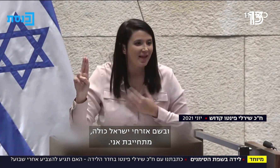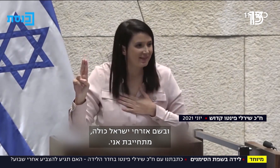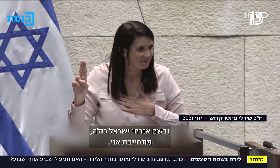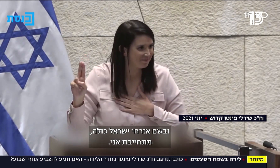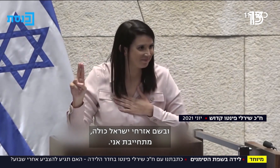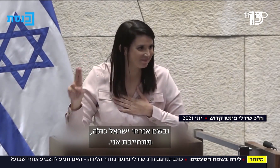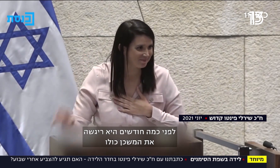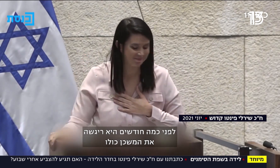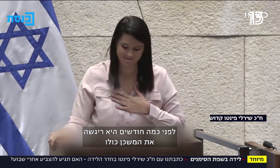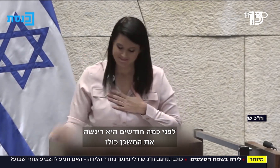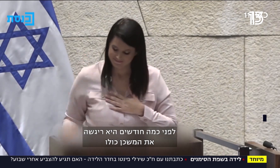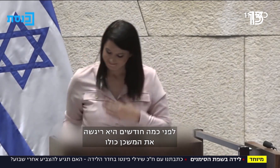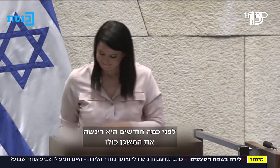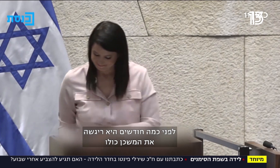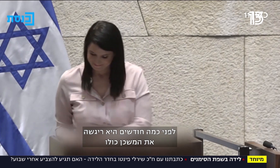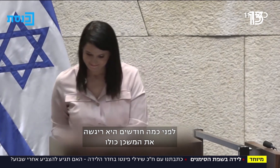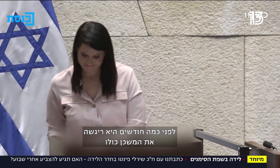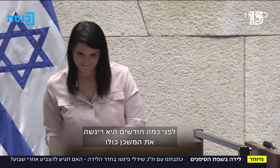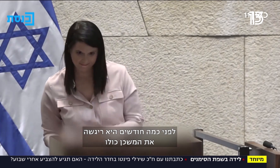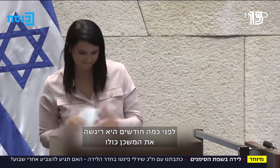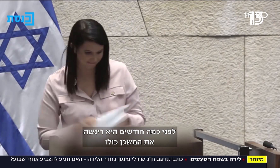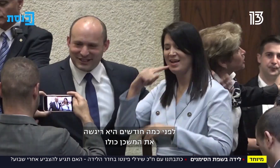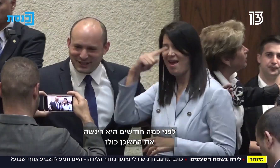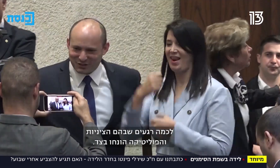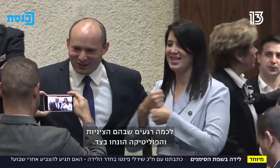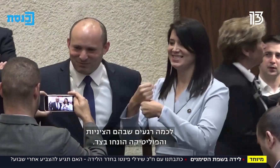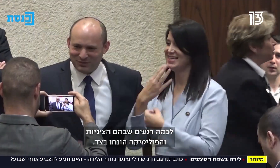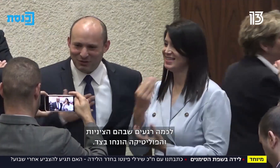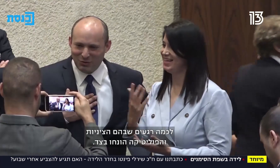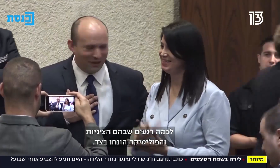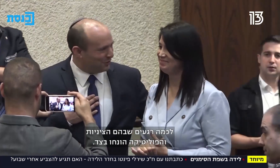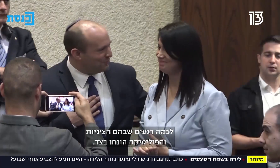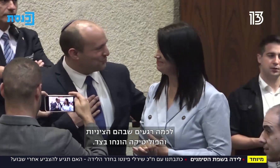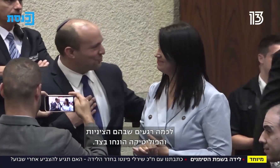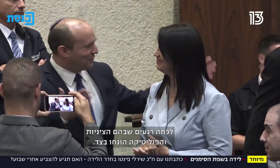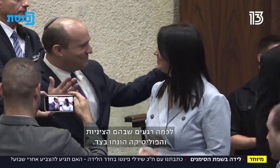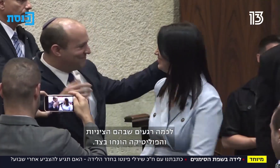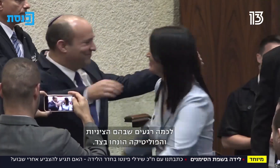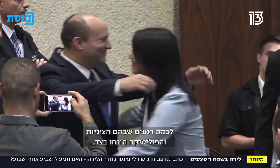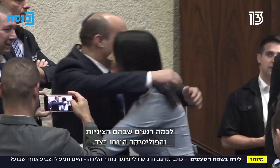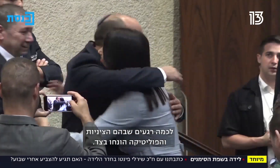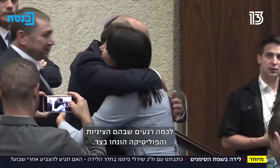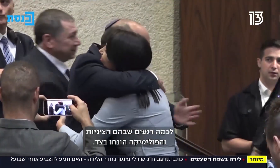מתחייבת אני. לפני כמה חודשים היא ריגשה את המשכן כולו, לכמה רגעים שבהן הציניות והפוליטיקה הונחו